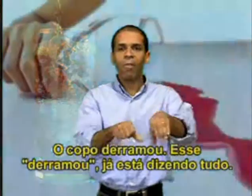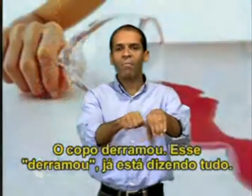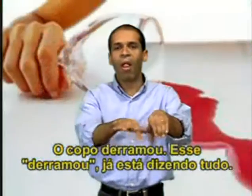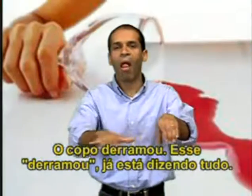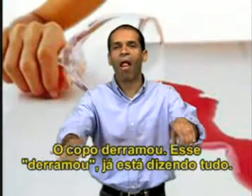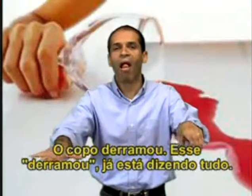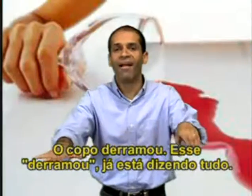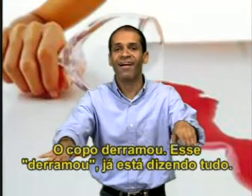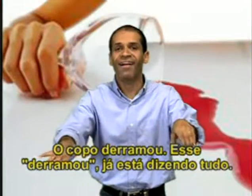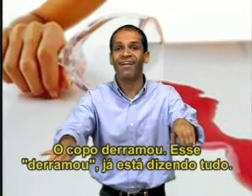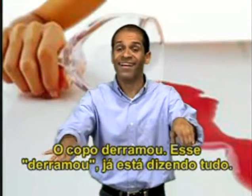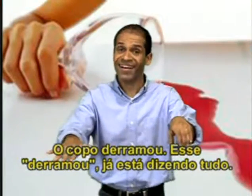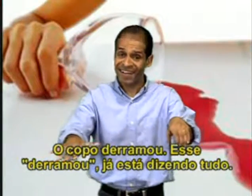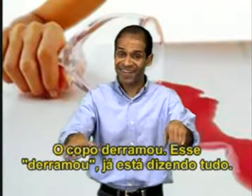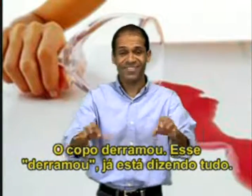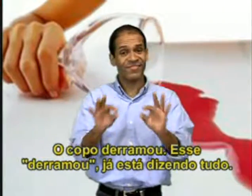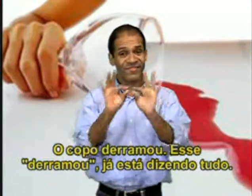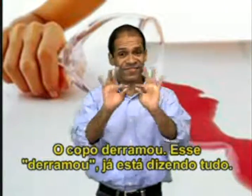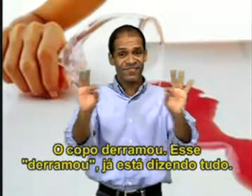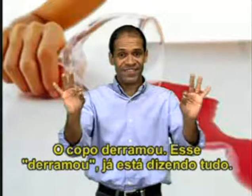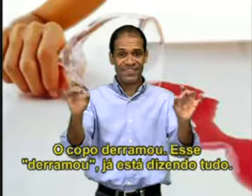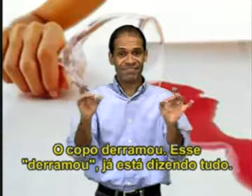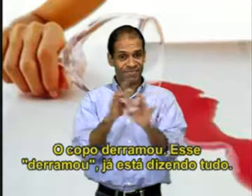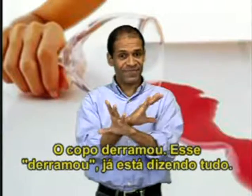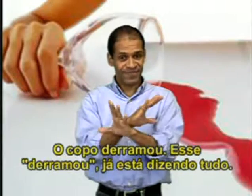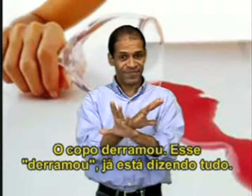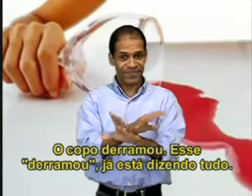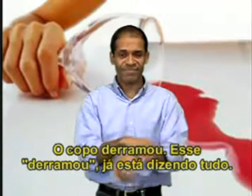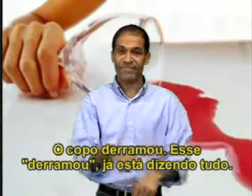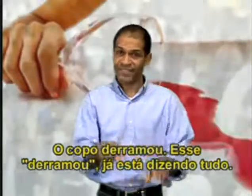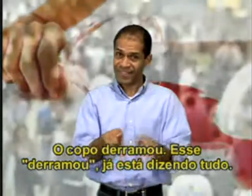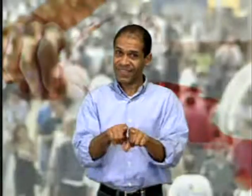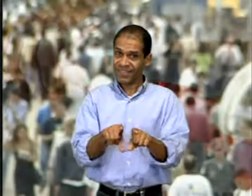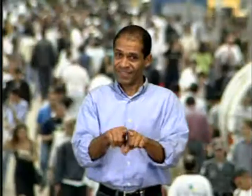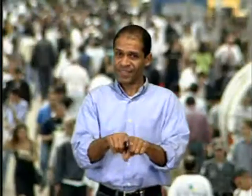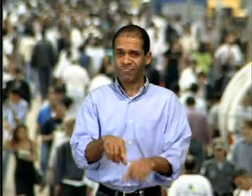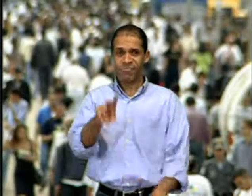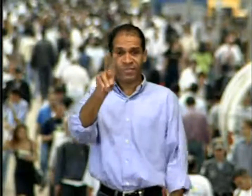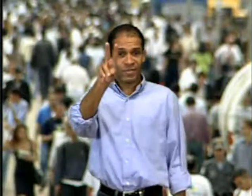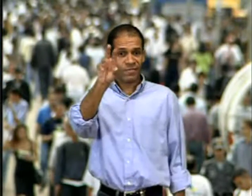O copo derramou. Esse derramou já está dizendo tudo.